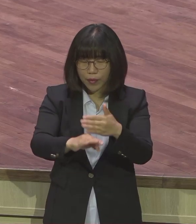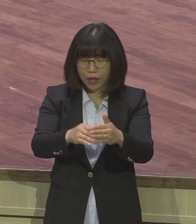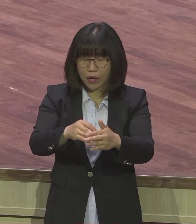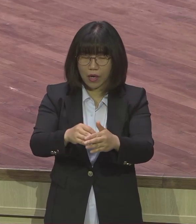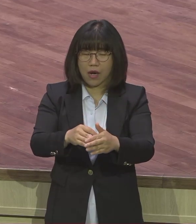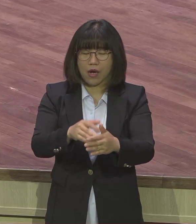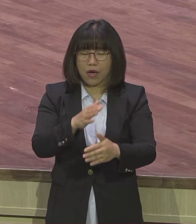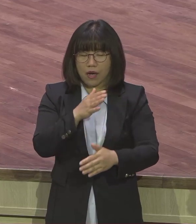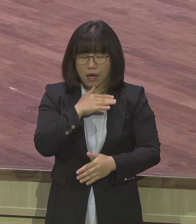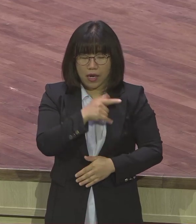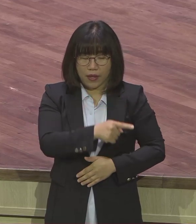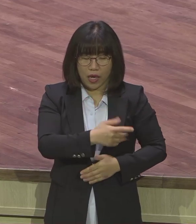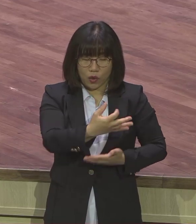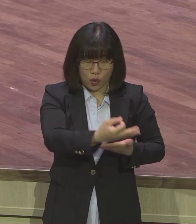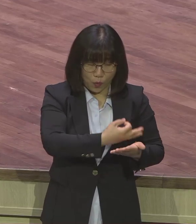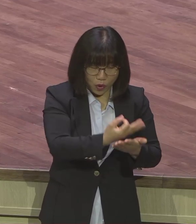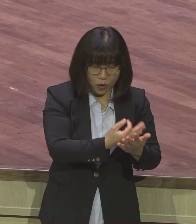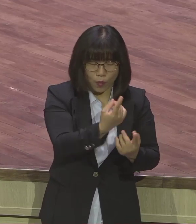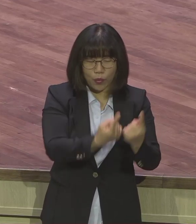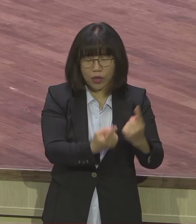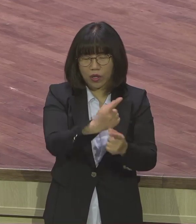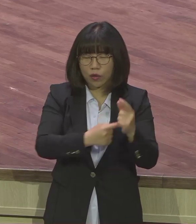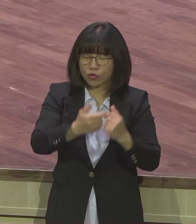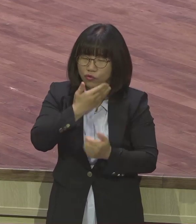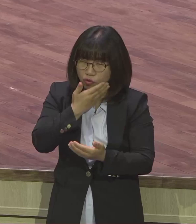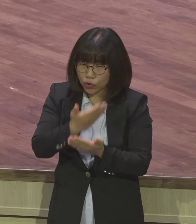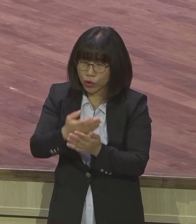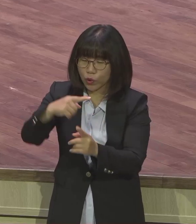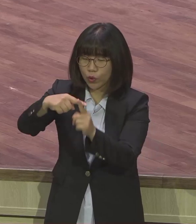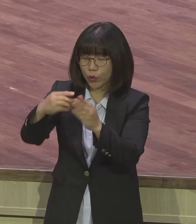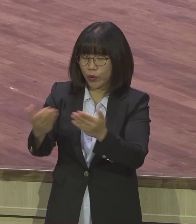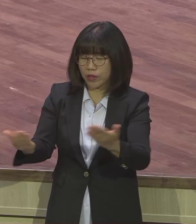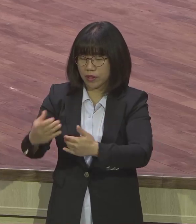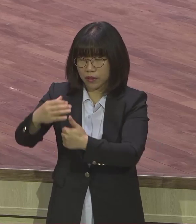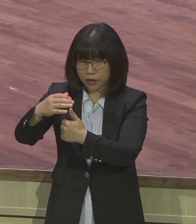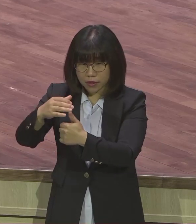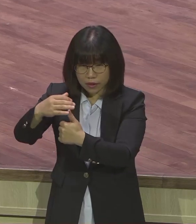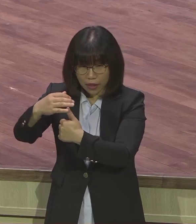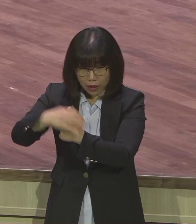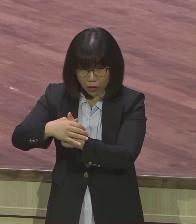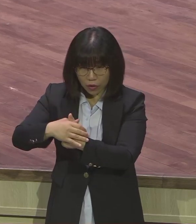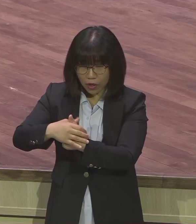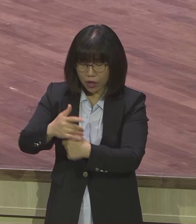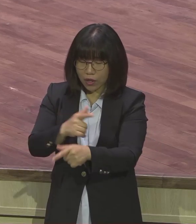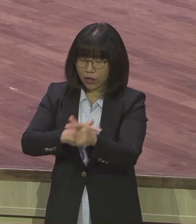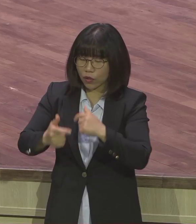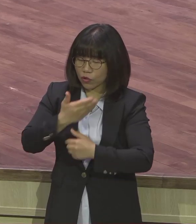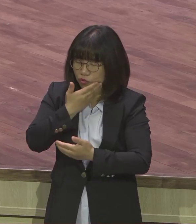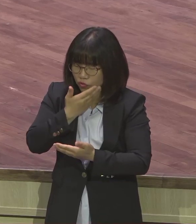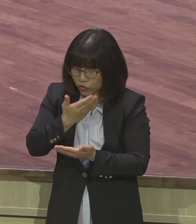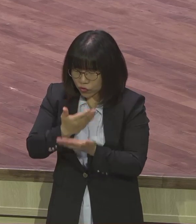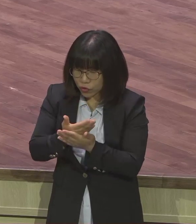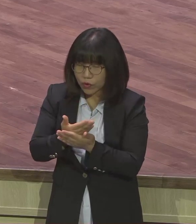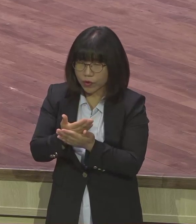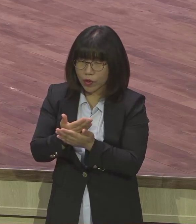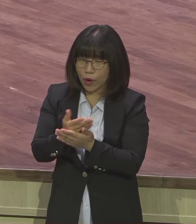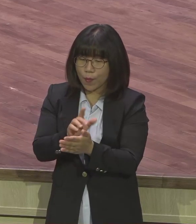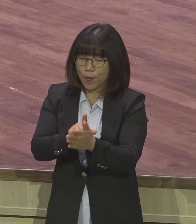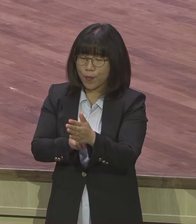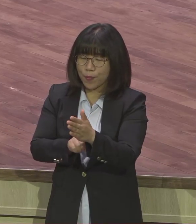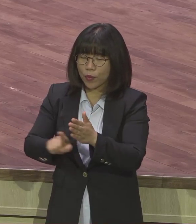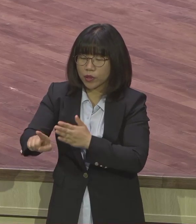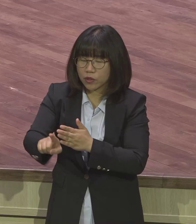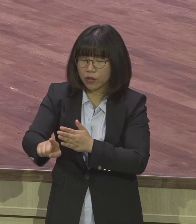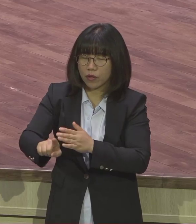주업이 바뀌었어. 뭐 직장에 사업이 올인한 것이잖아. 자, 직분이 올인한다. 하나님 주신 질이 우선이야, 이 우선. 하다 보니